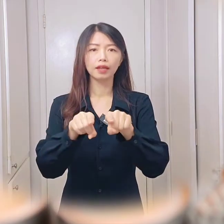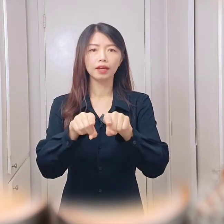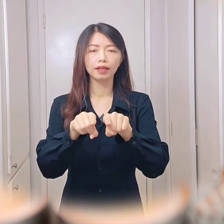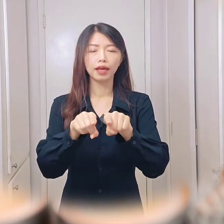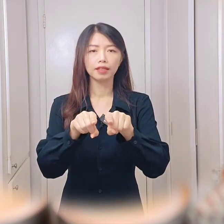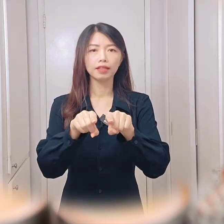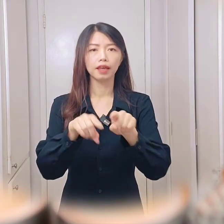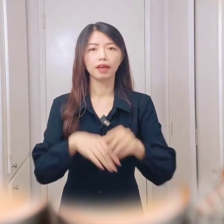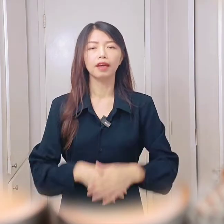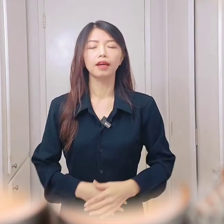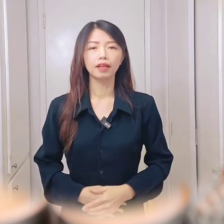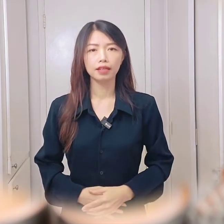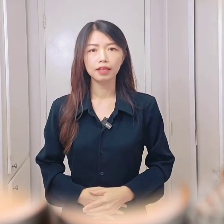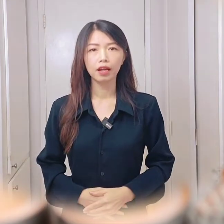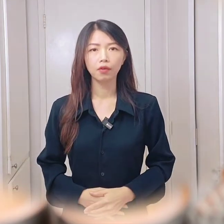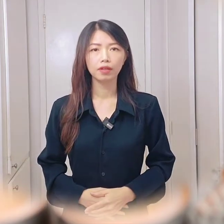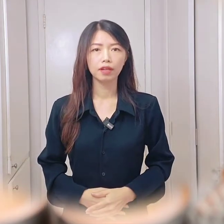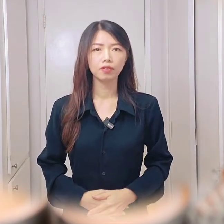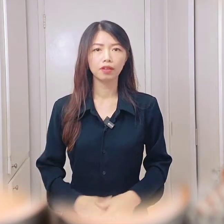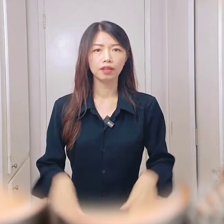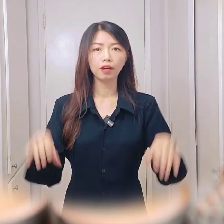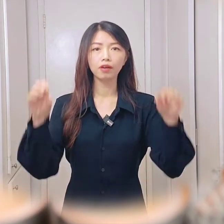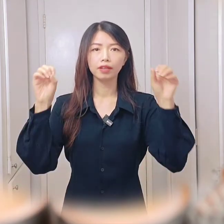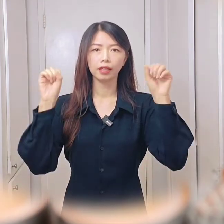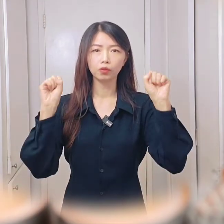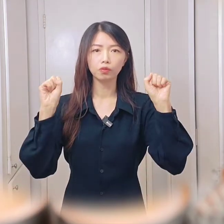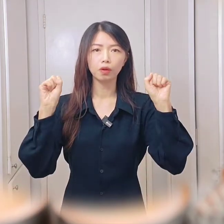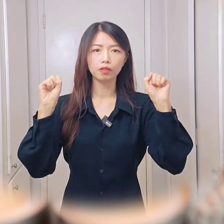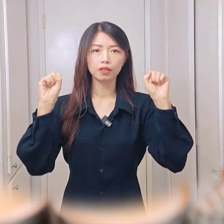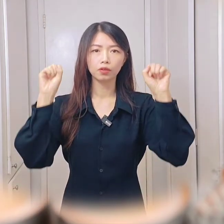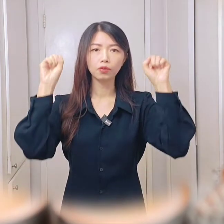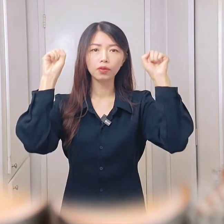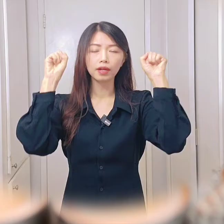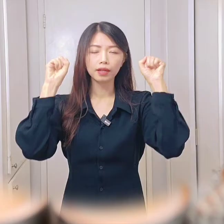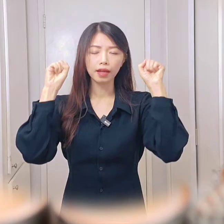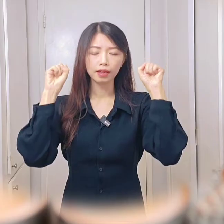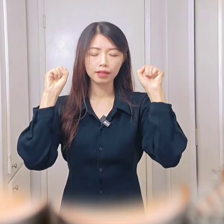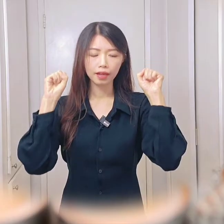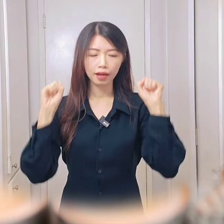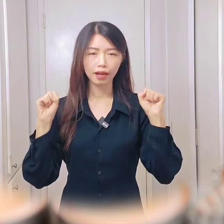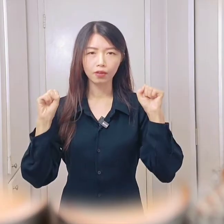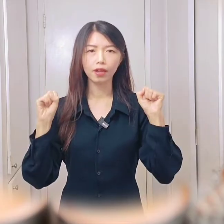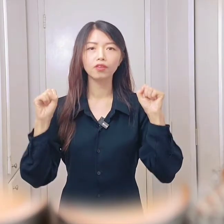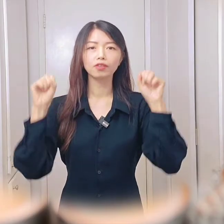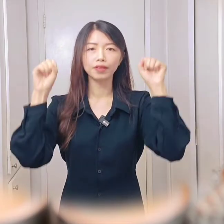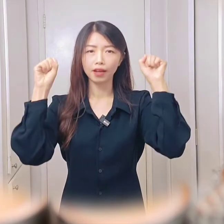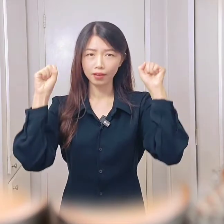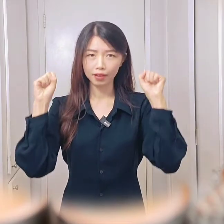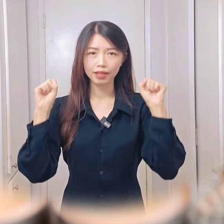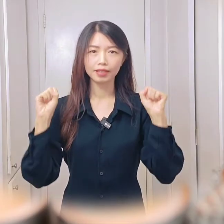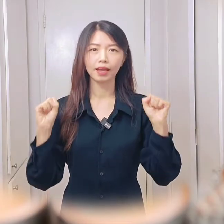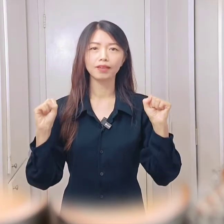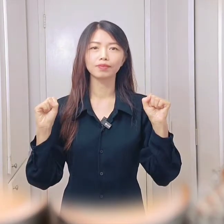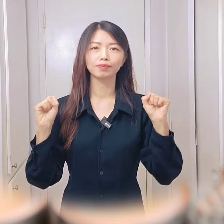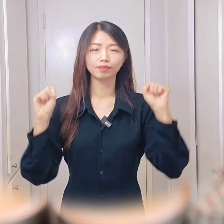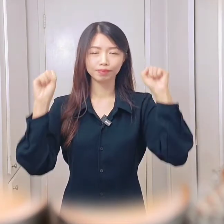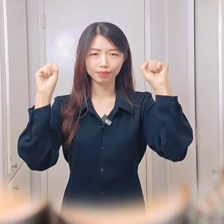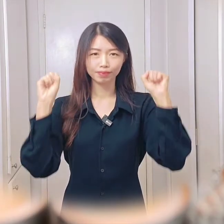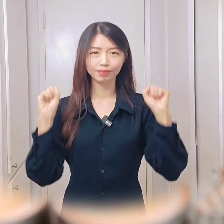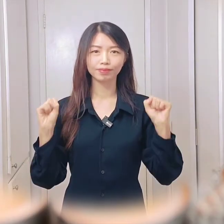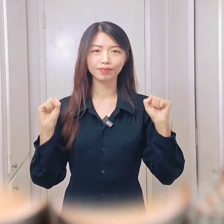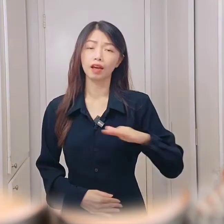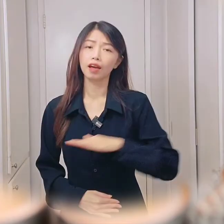함께 계시네. 계시다라고 한 대수어는요. 양손 주먹 쥐시고 살짝 아래로 내려주시면 돼요. 계시다.